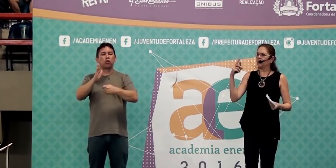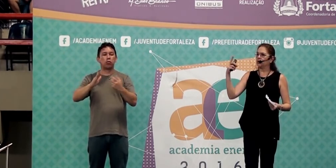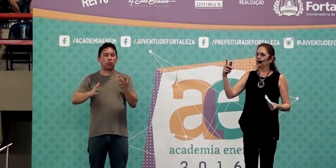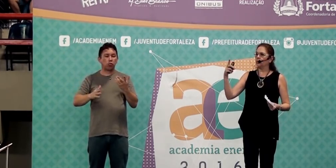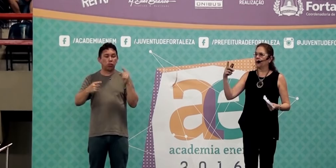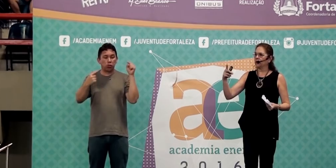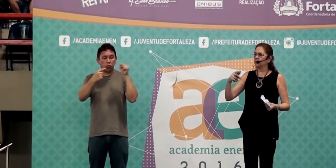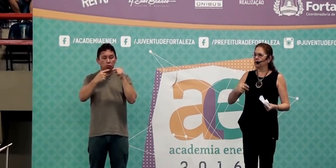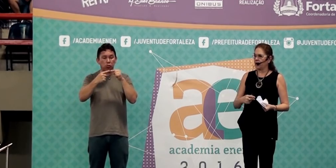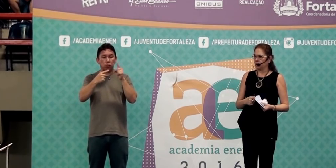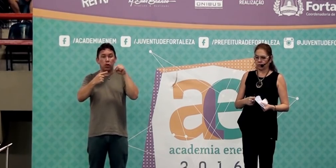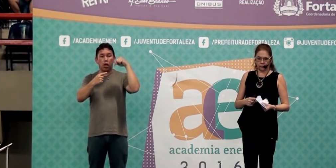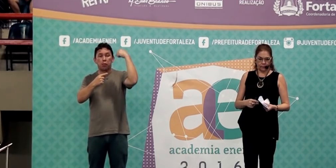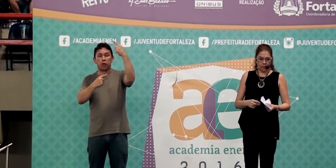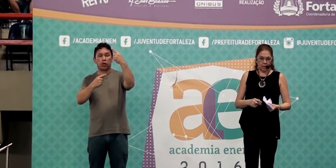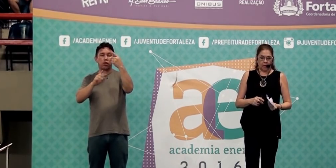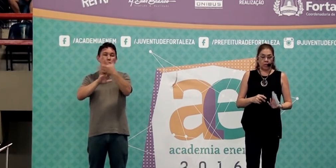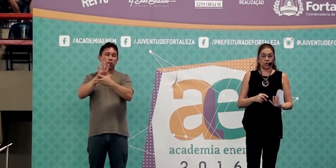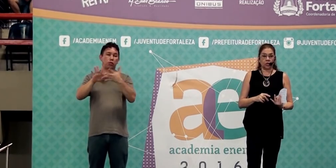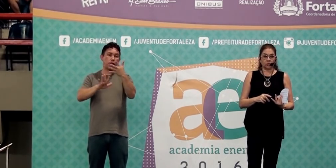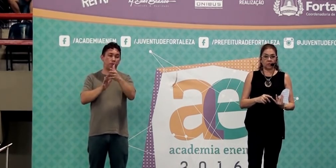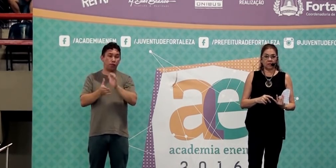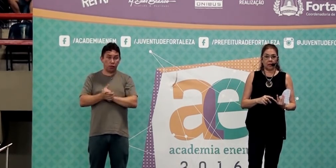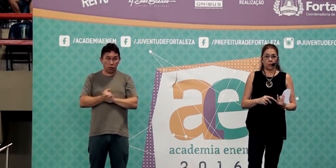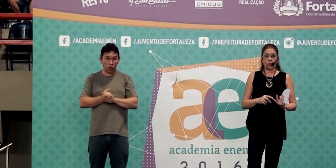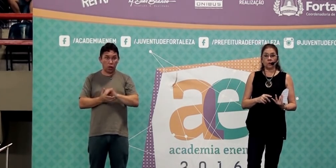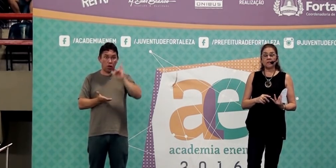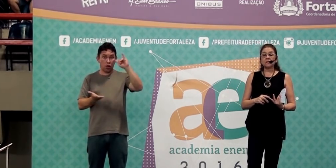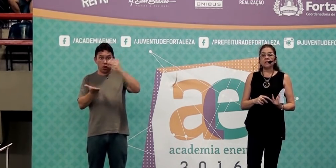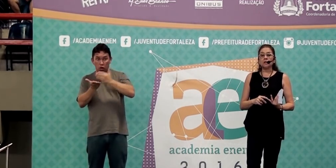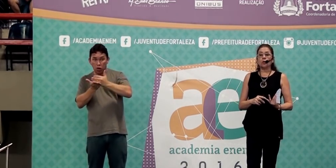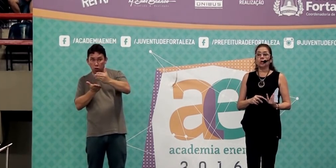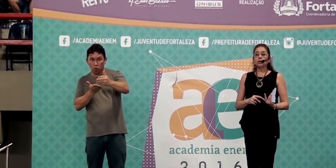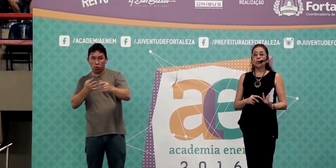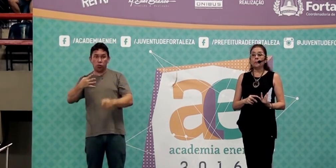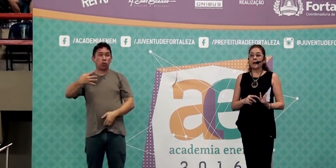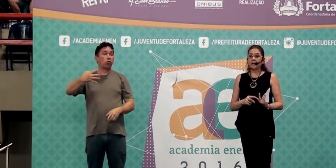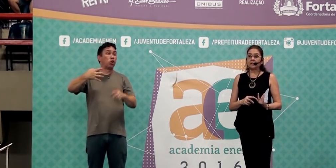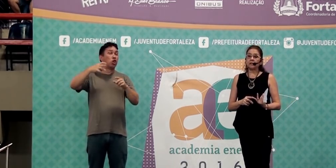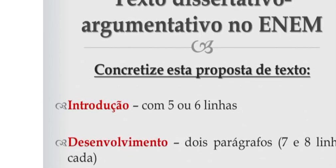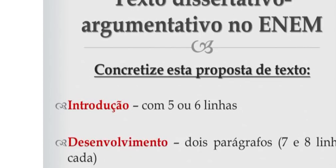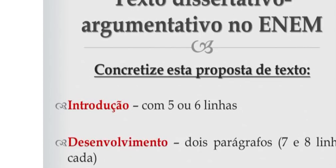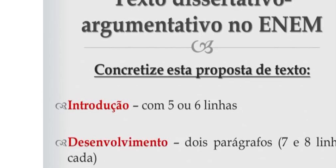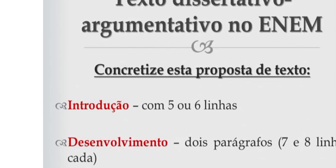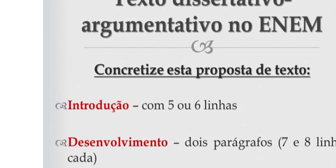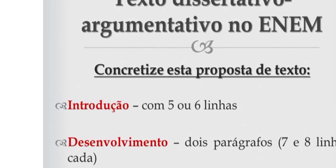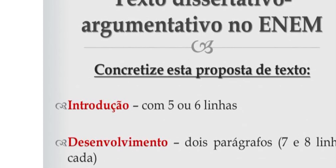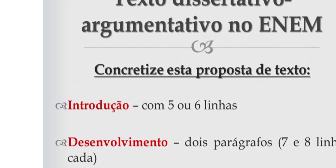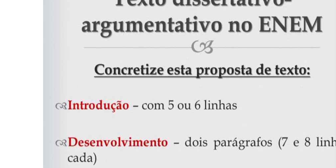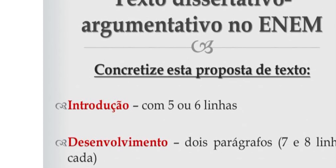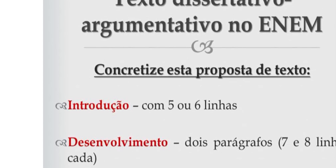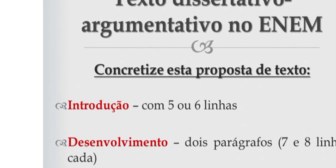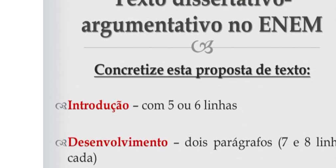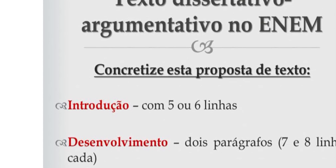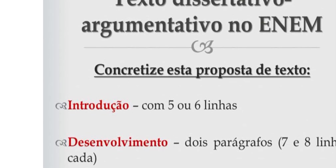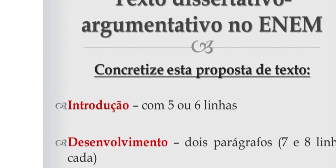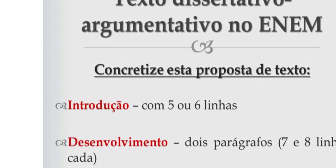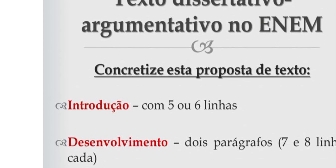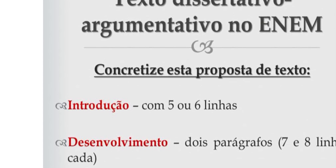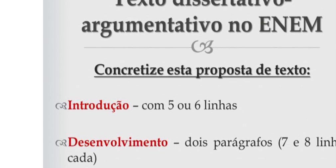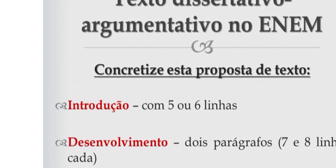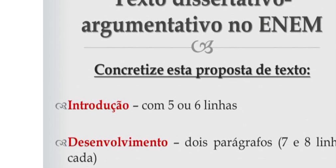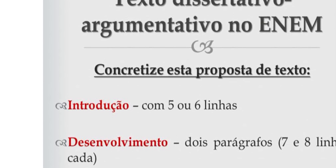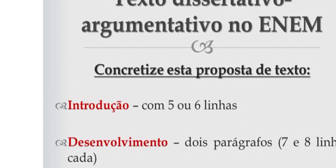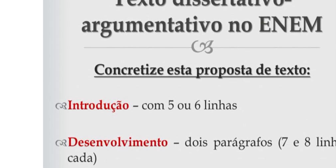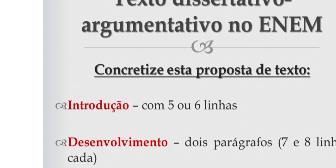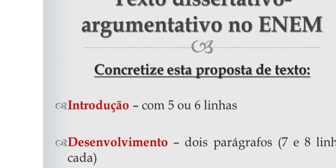a partir do próximo texto? Introdução com 5 ou no máximo 6 linhas. Pode